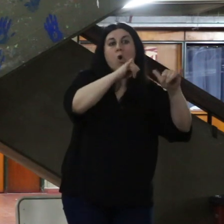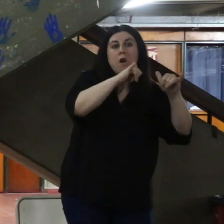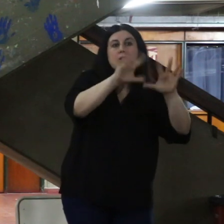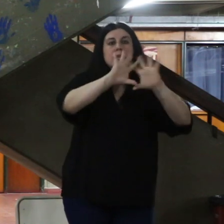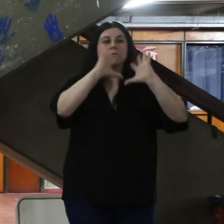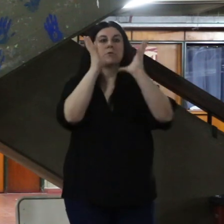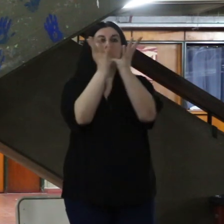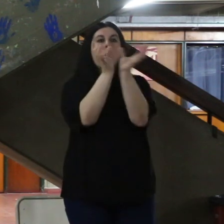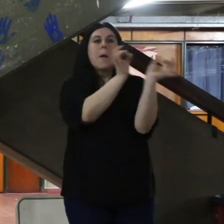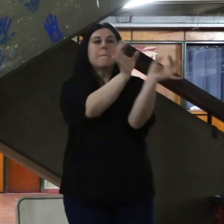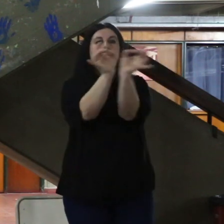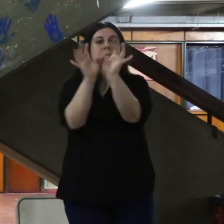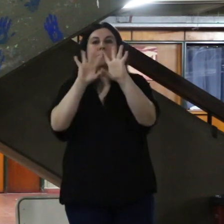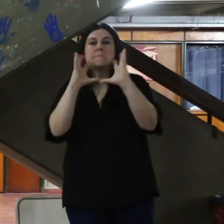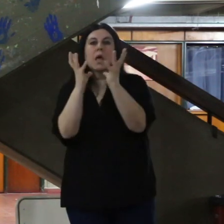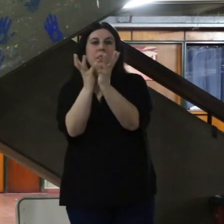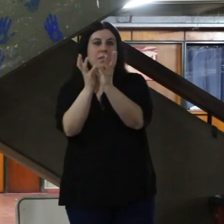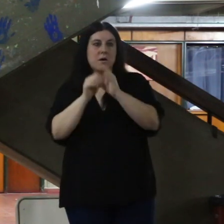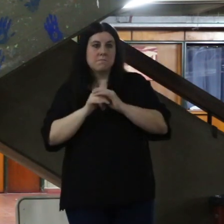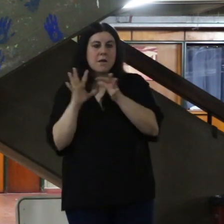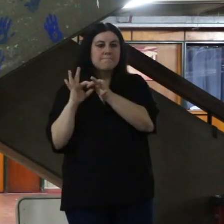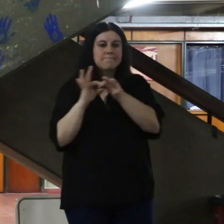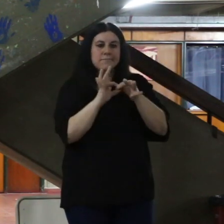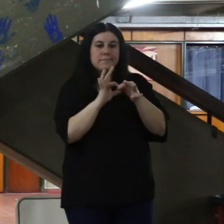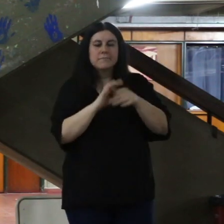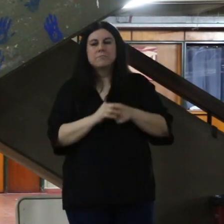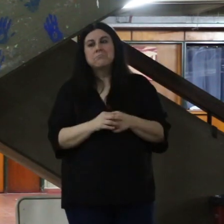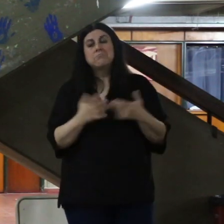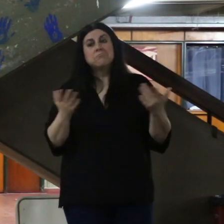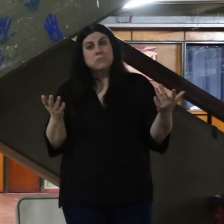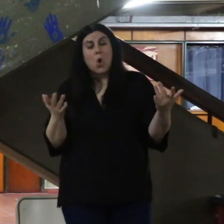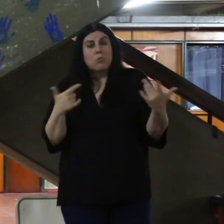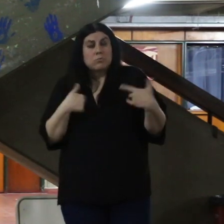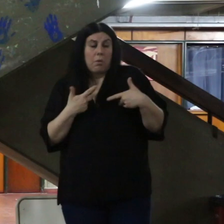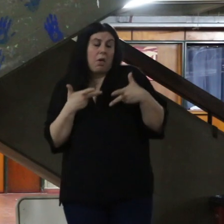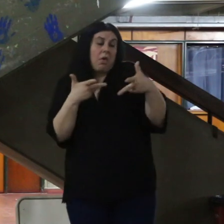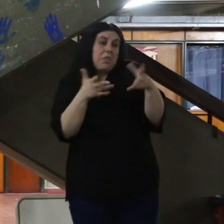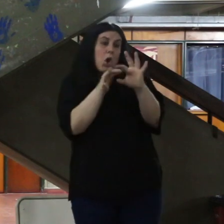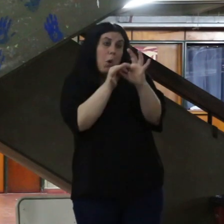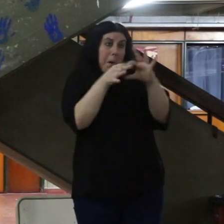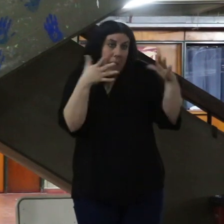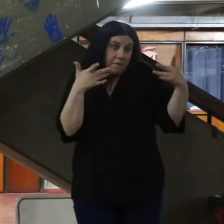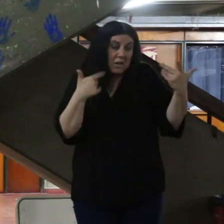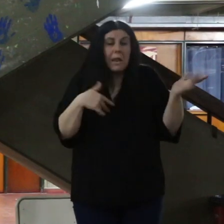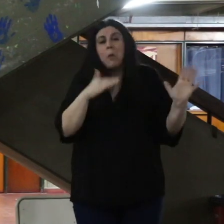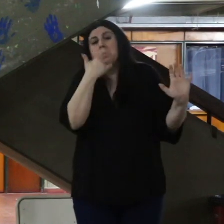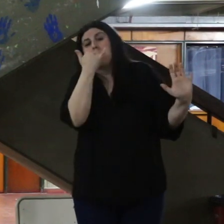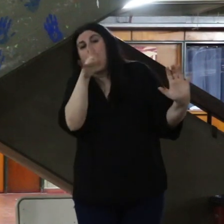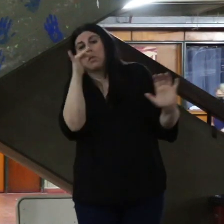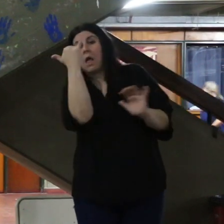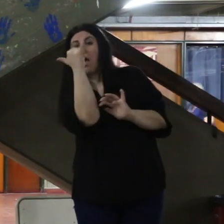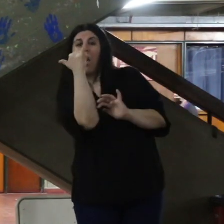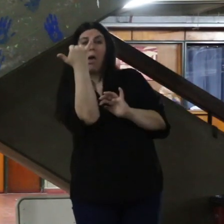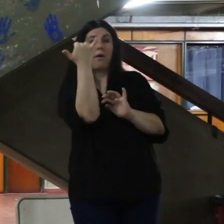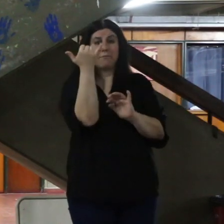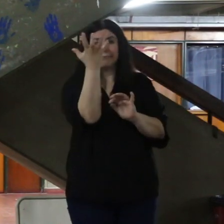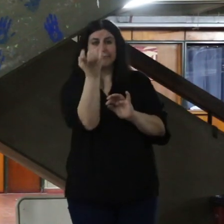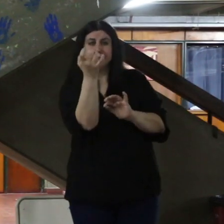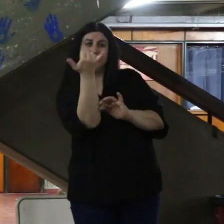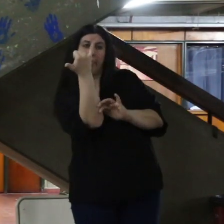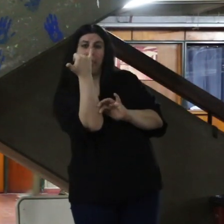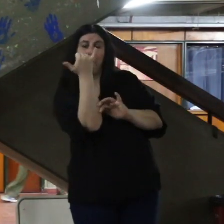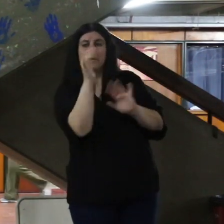y la pandemia? ¿Sí? Y lo digo con libertad, por más que se esté grabando, porque en su